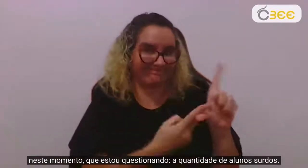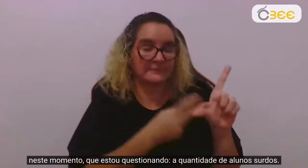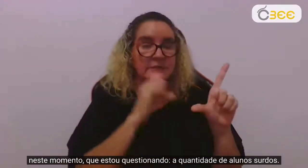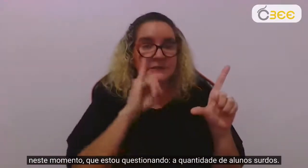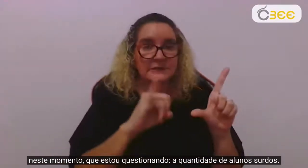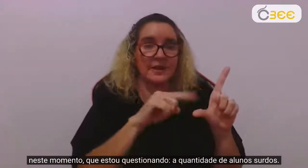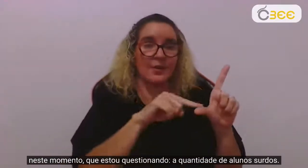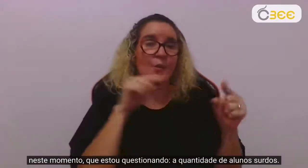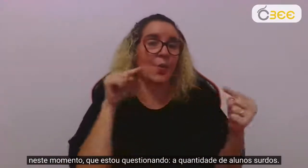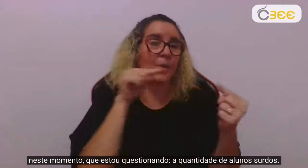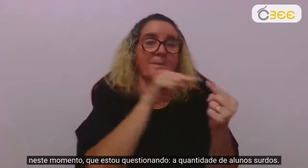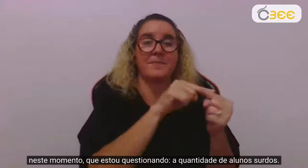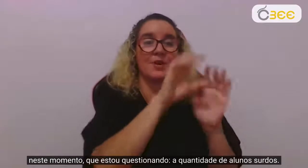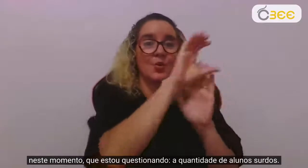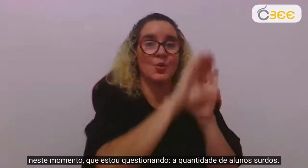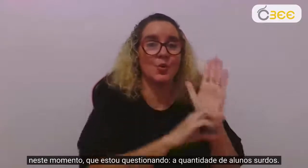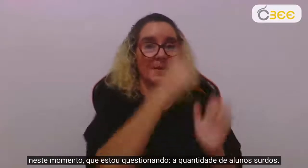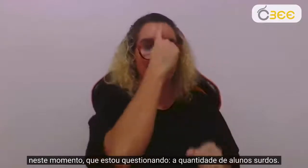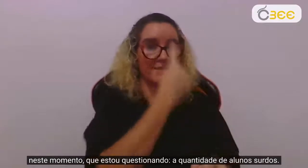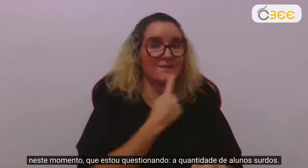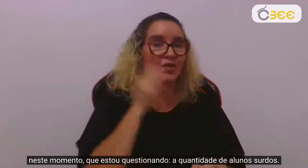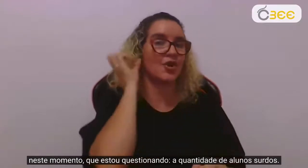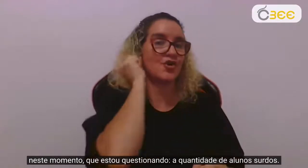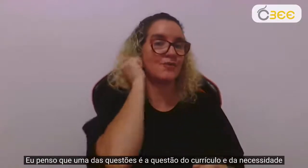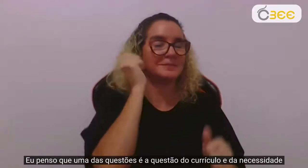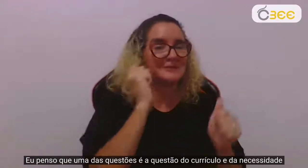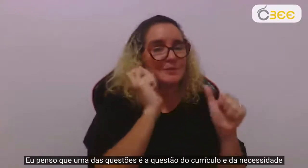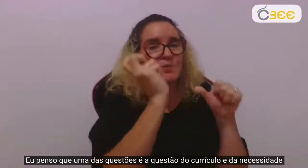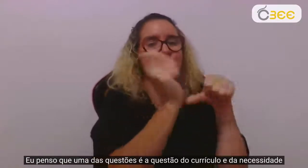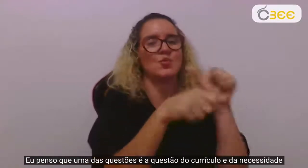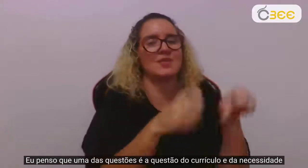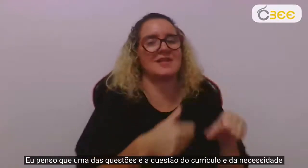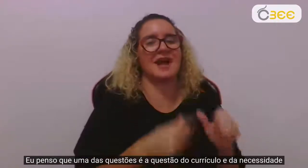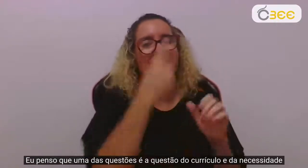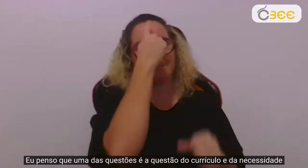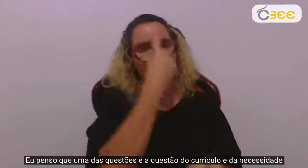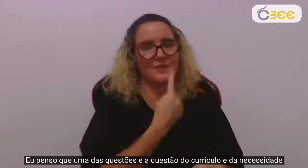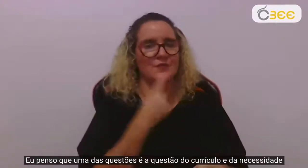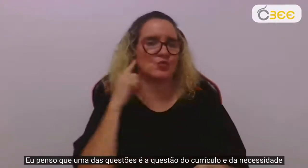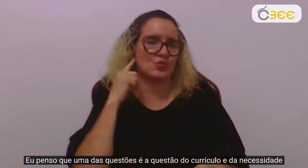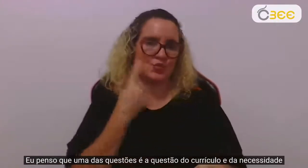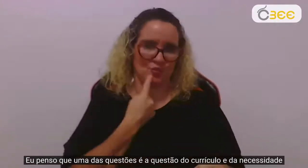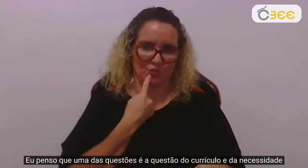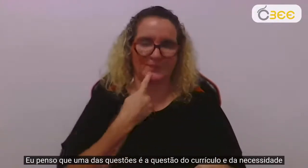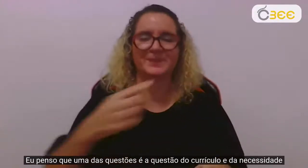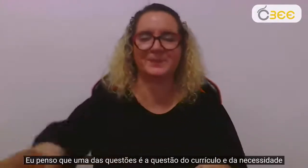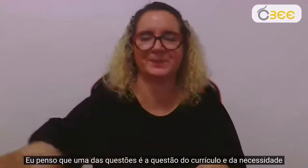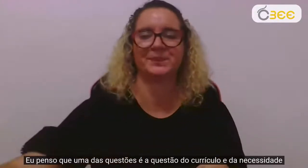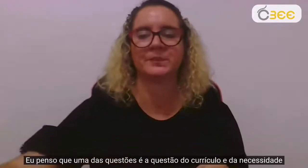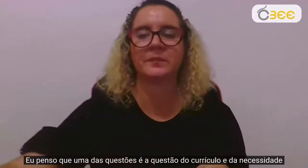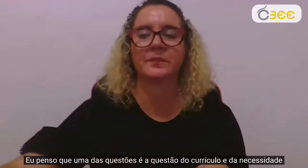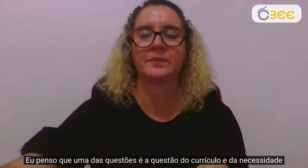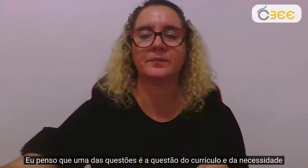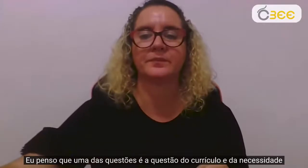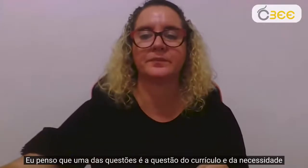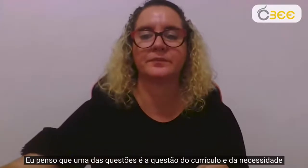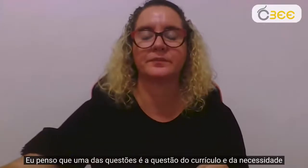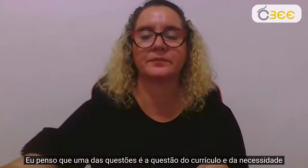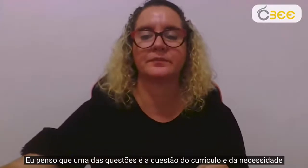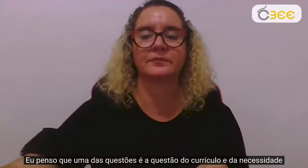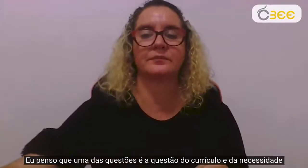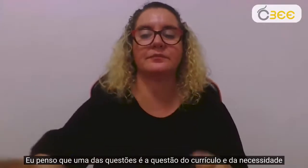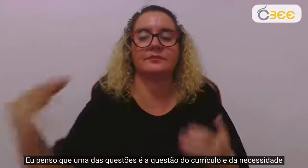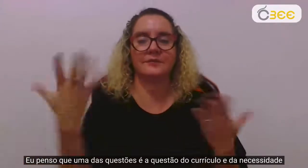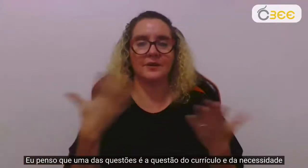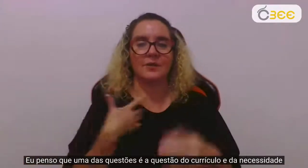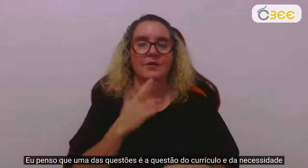a quantidade de alunos surdos, eu penso que uma das questões é a questão do currículo e